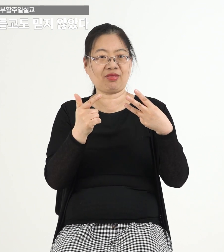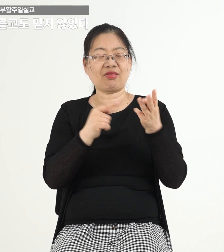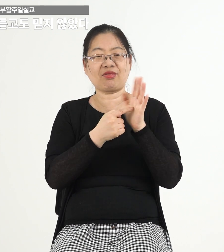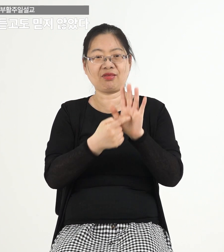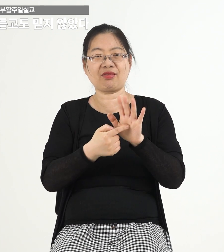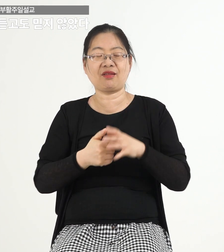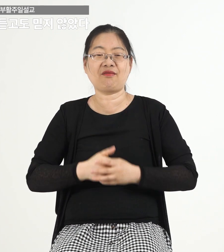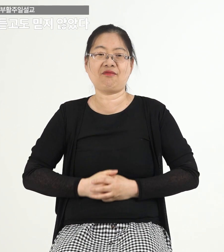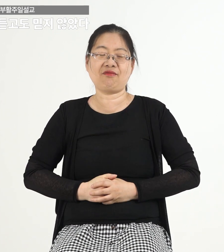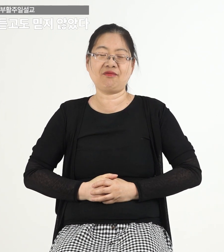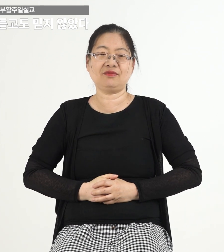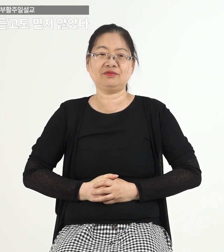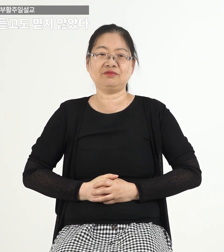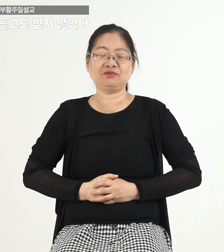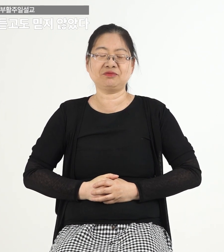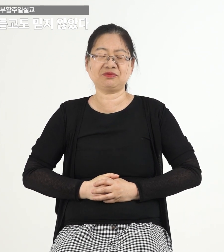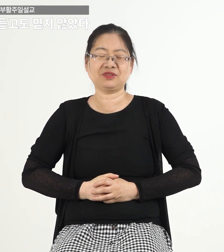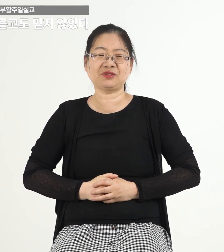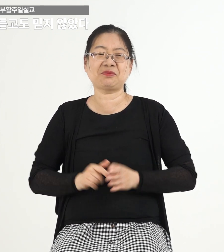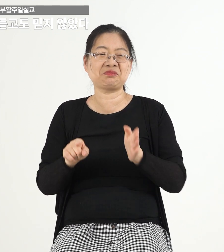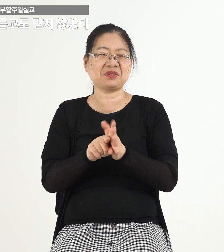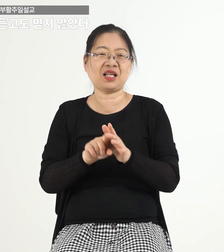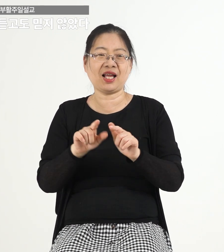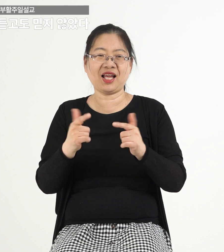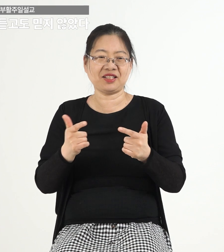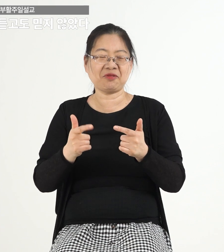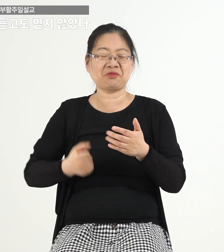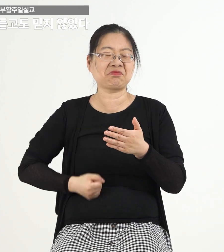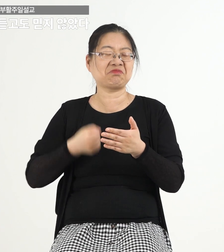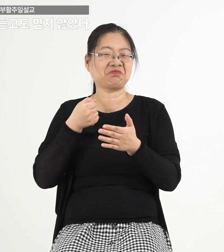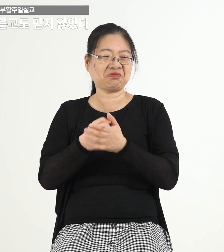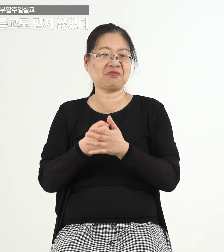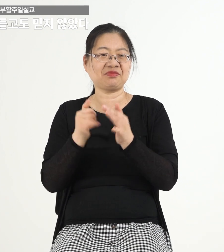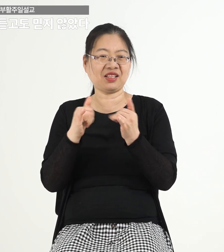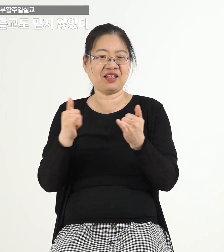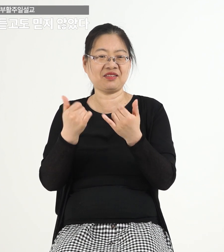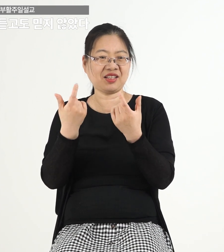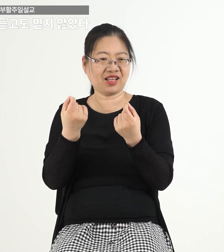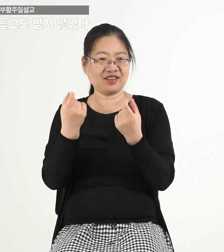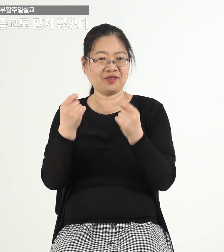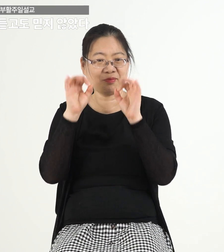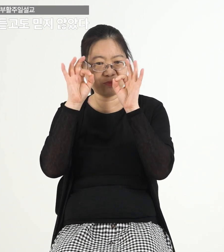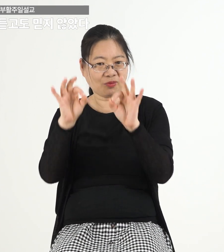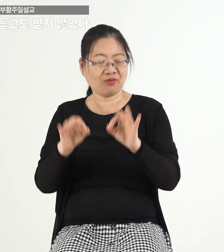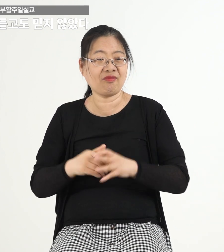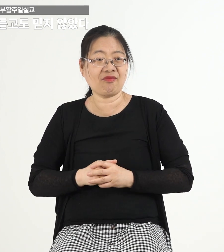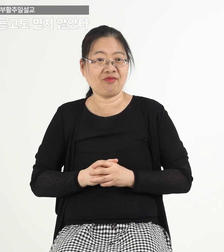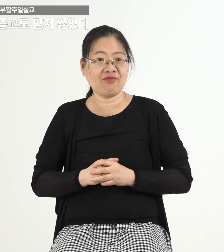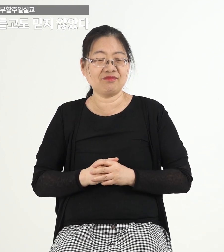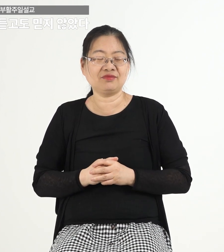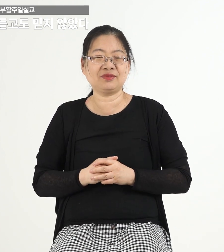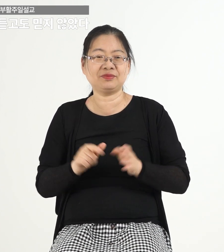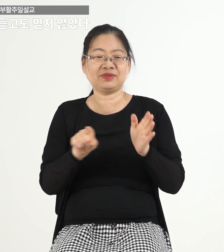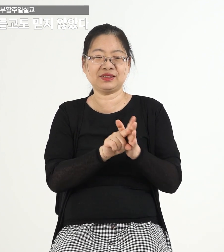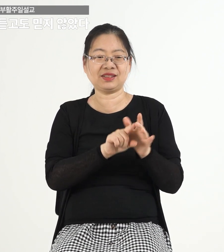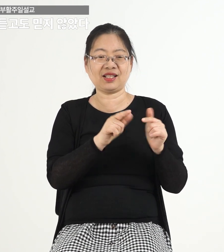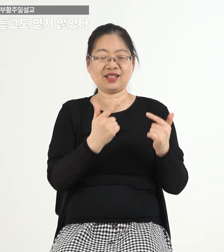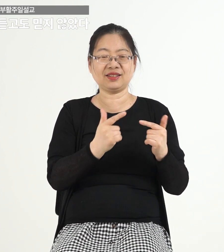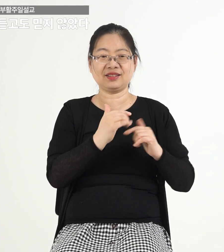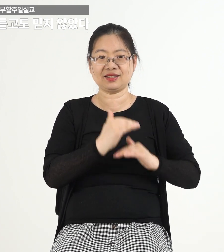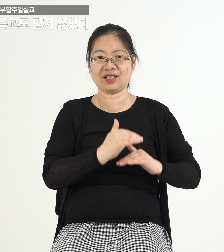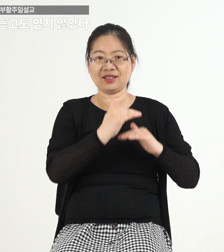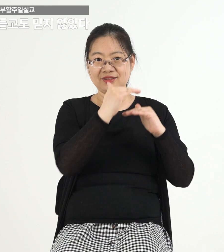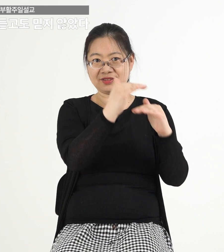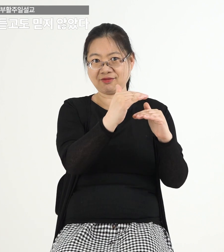되면 아주 믿지 않으려고 작정한 사람들 같아요. 자, 그러면 이 믿지 않는